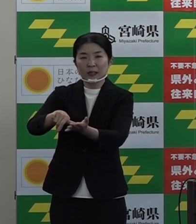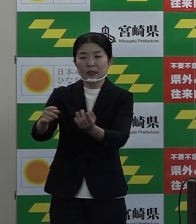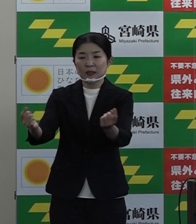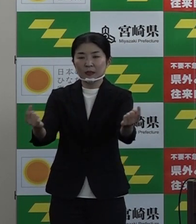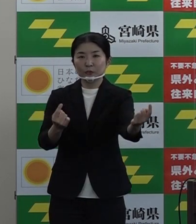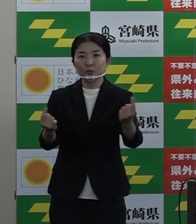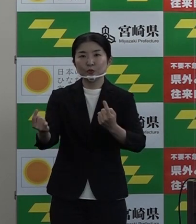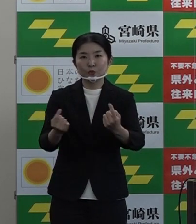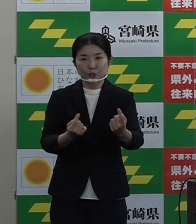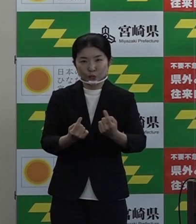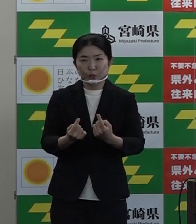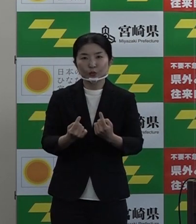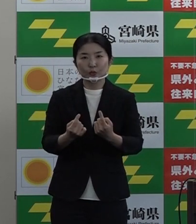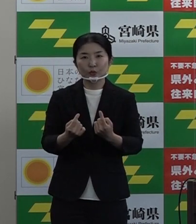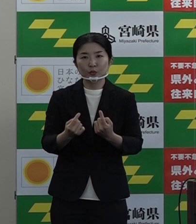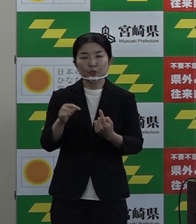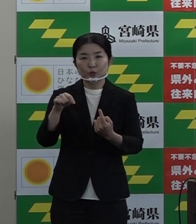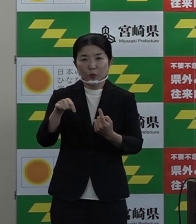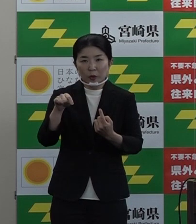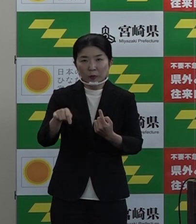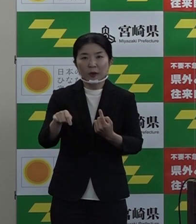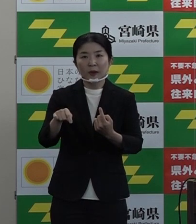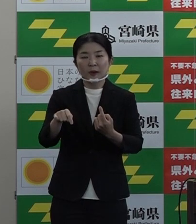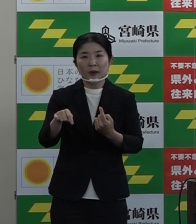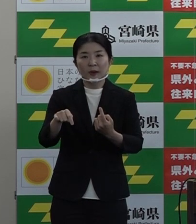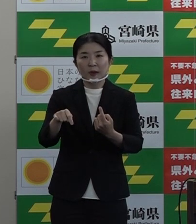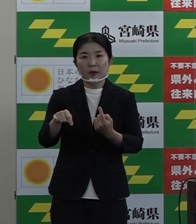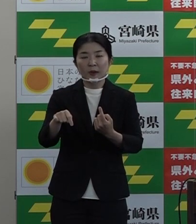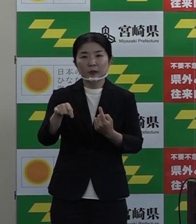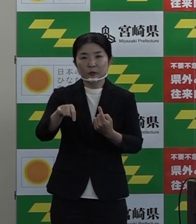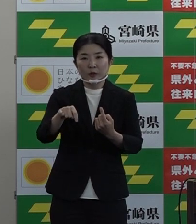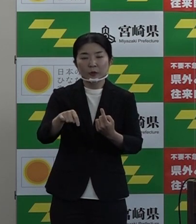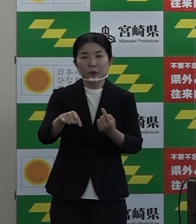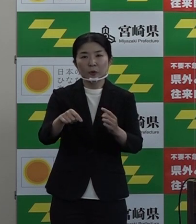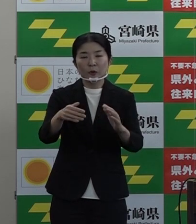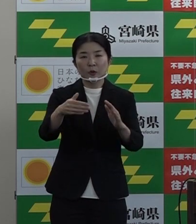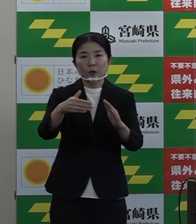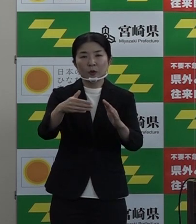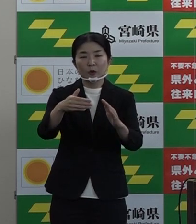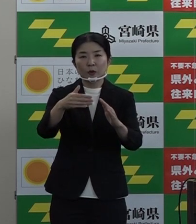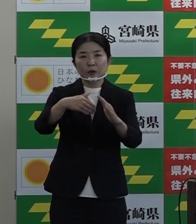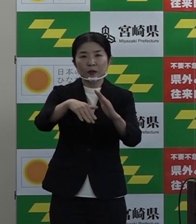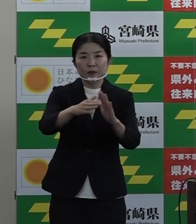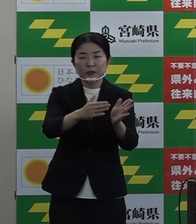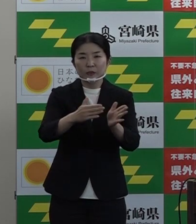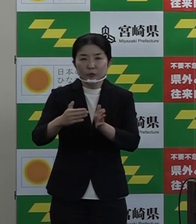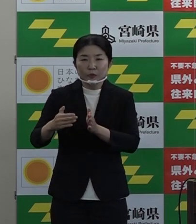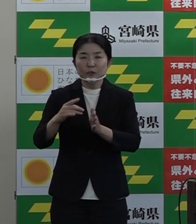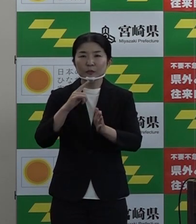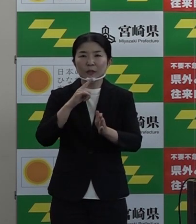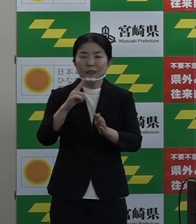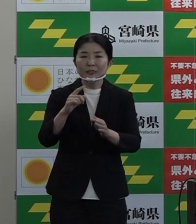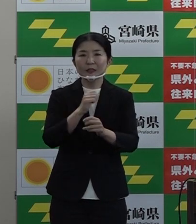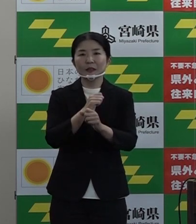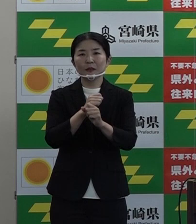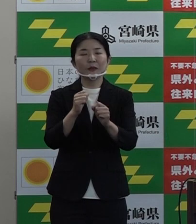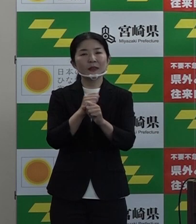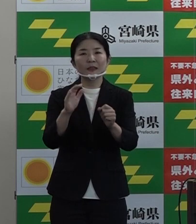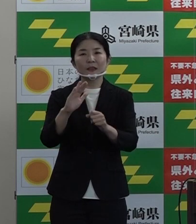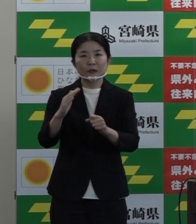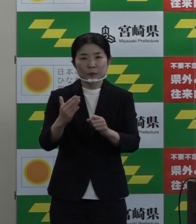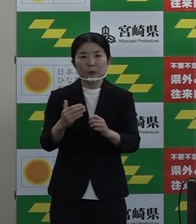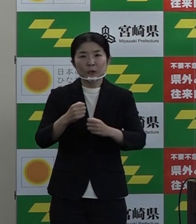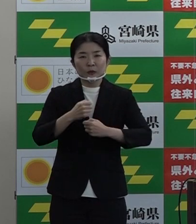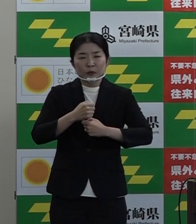に来ることについてもですね、そこの往来を自粛というところまでは申し上げませんが、強く警戒を持